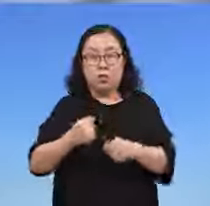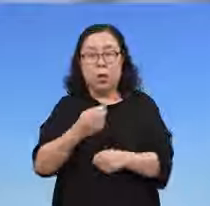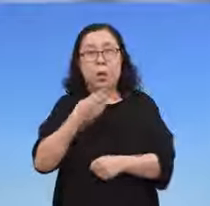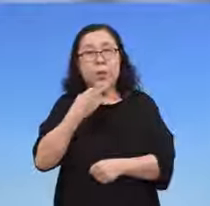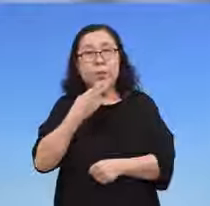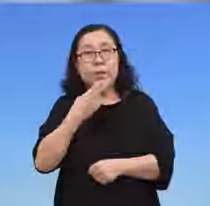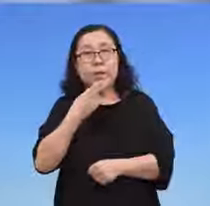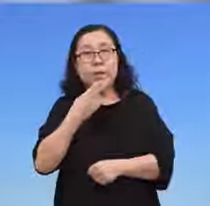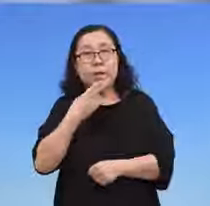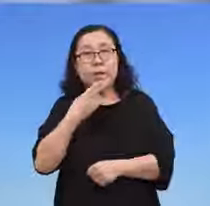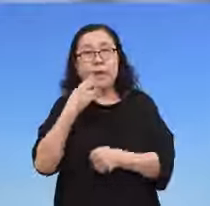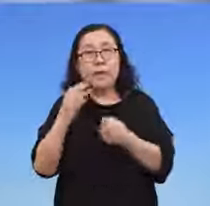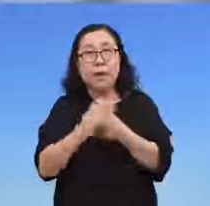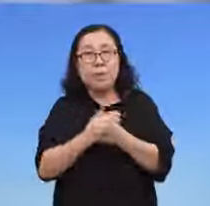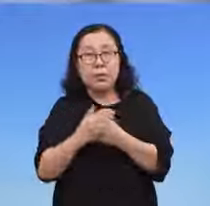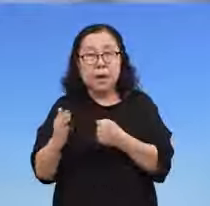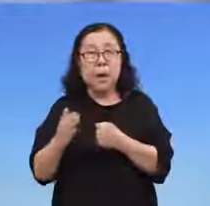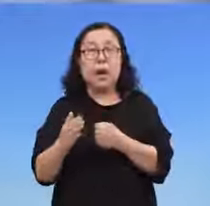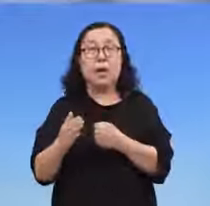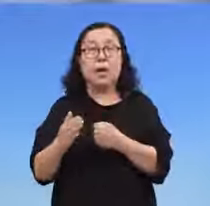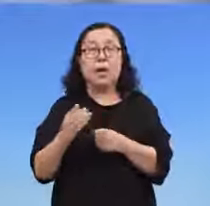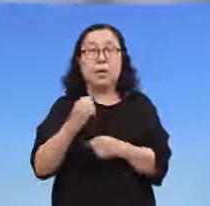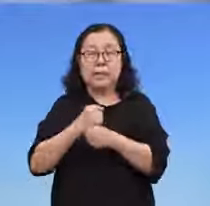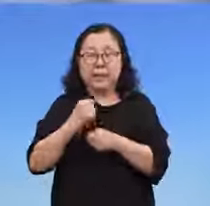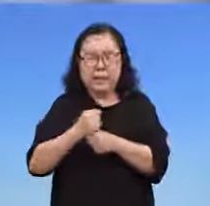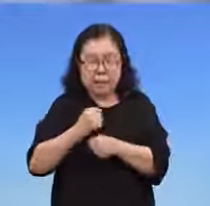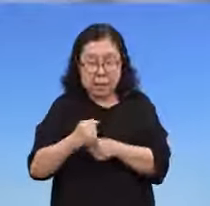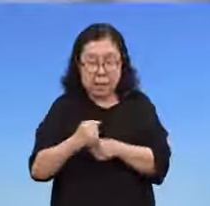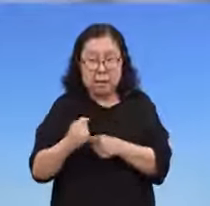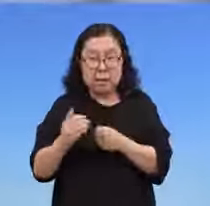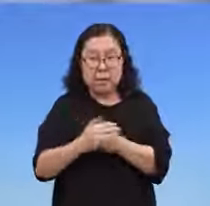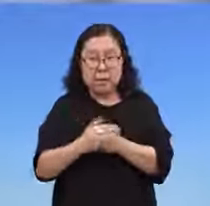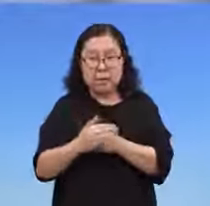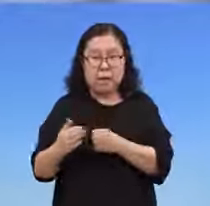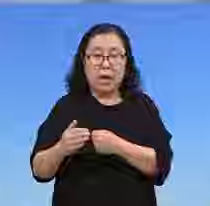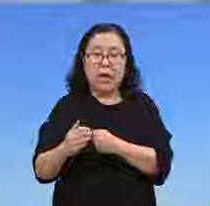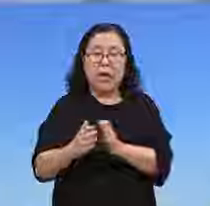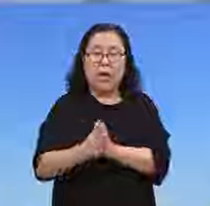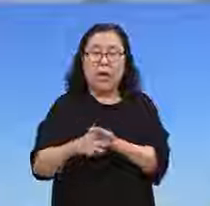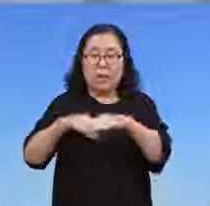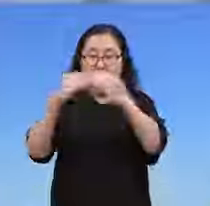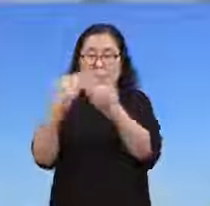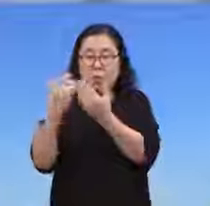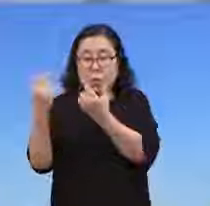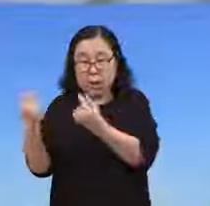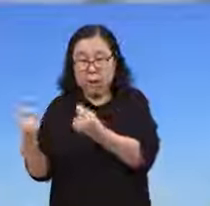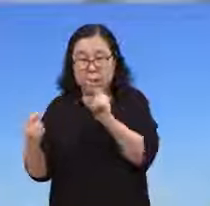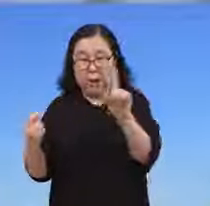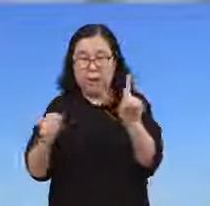99가지 공통분모를 갖고 있는데 하나 다르면 그 하나 다른 거 갖고 원수 맺어버리니까.